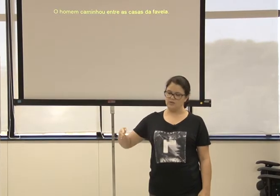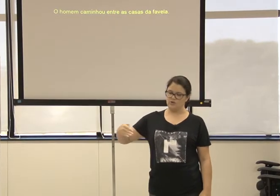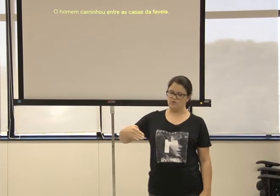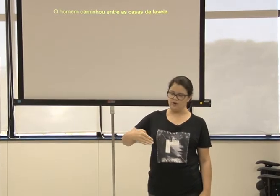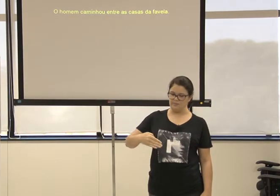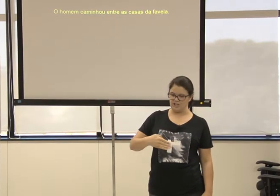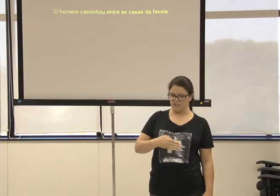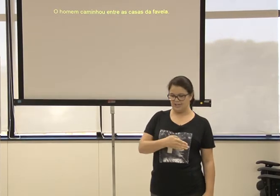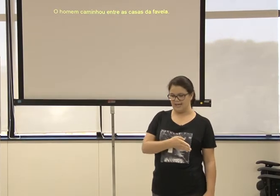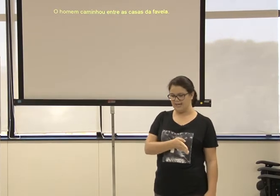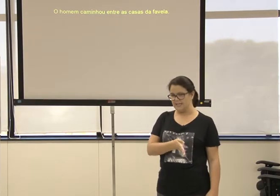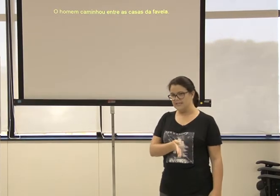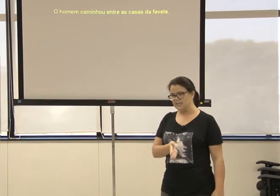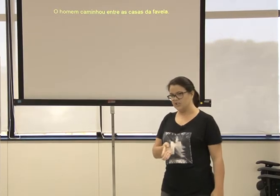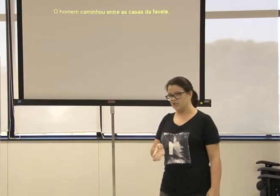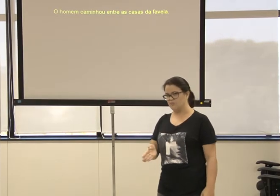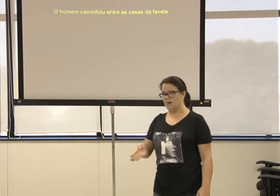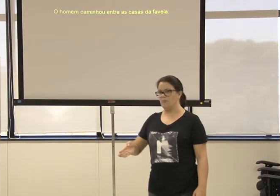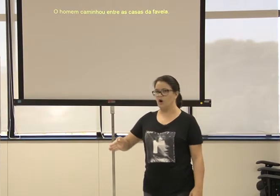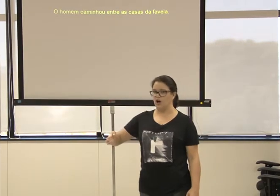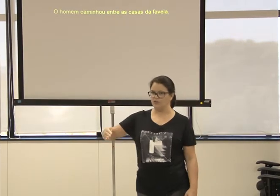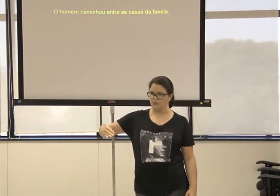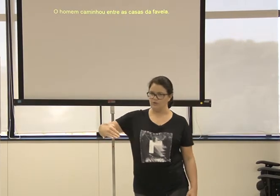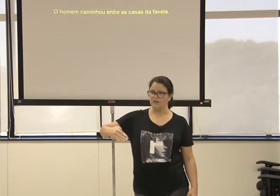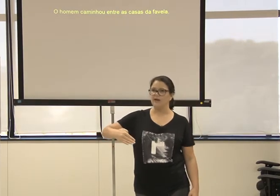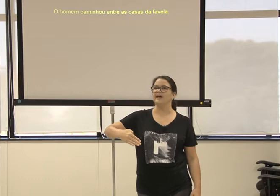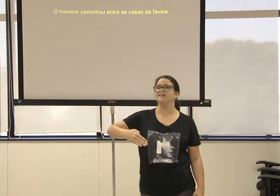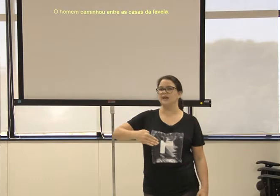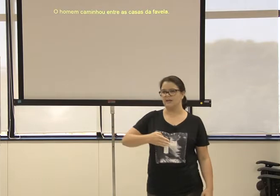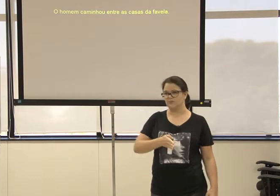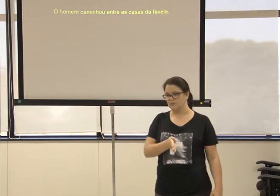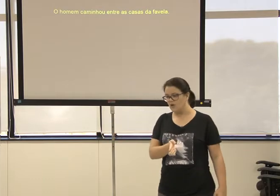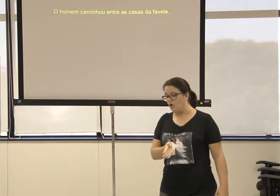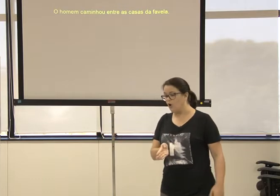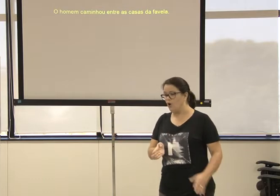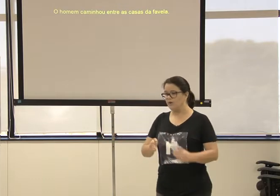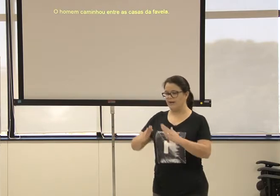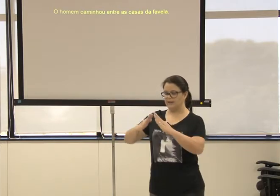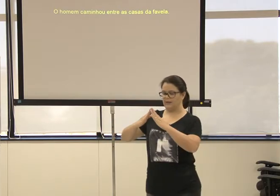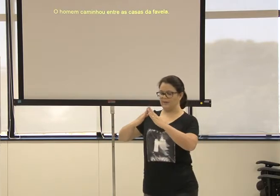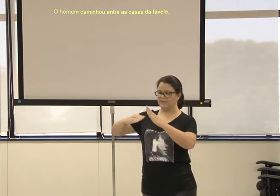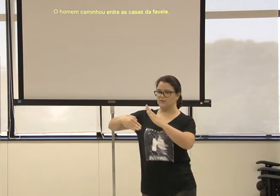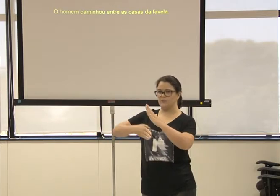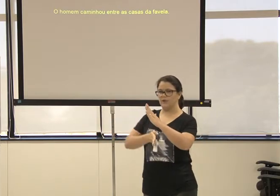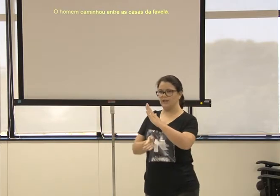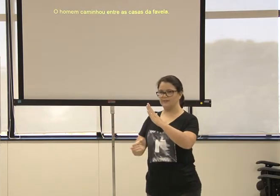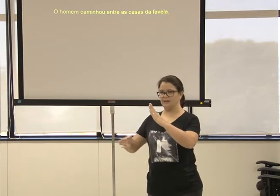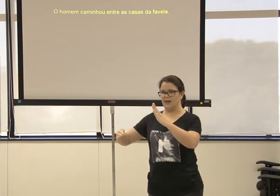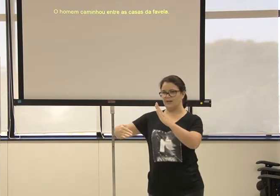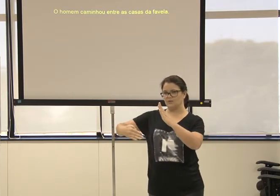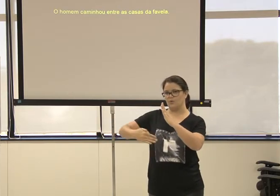eu vou imaginar que tinha uma moto, exato, ou que ele está passando por entre as